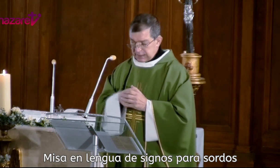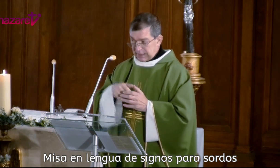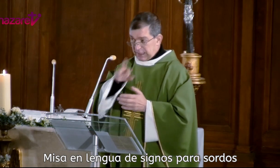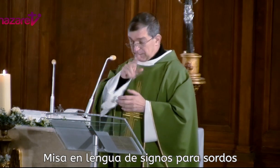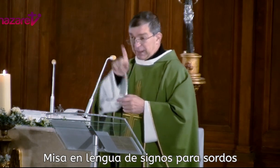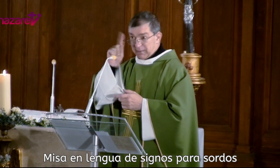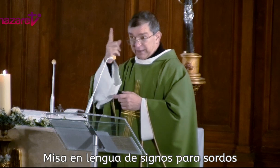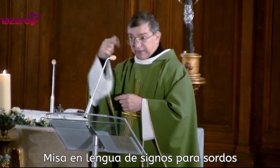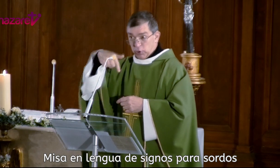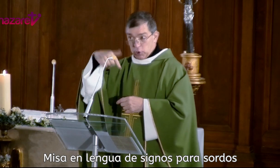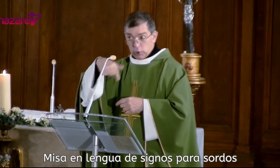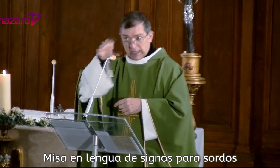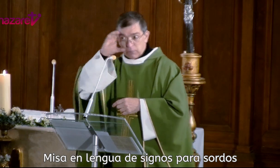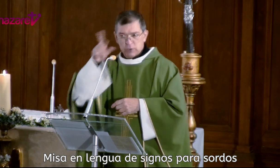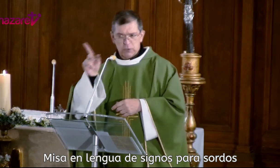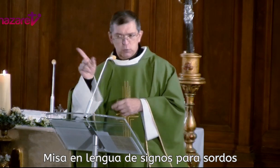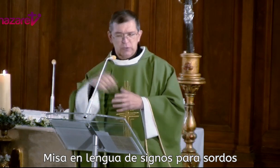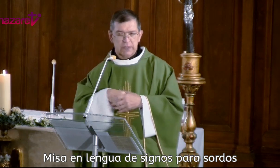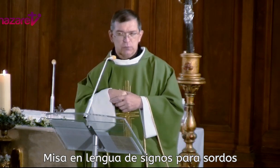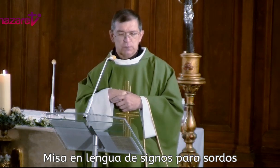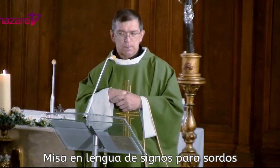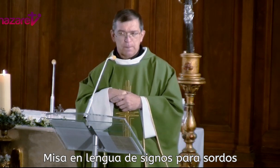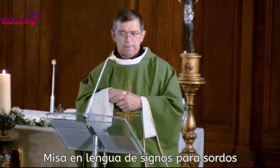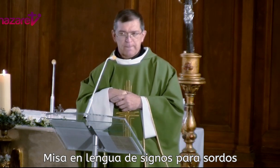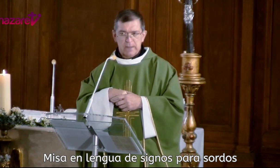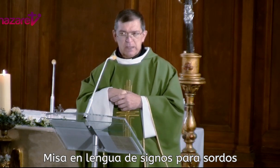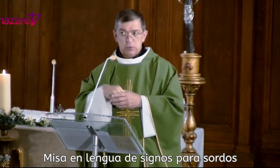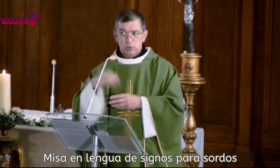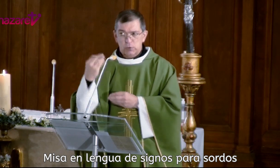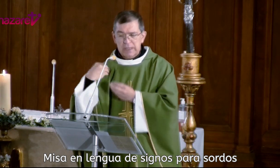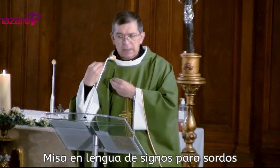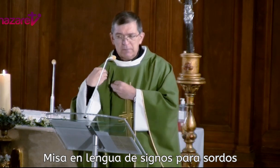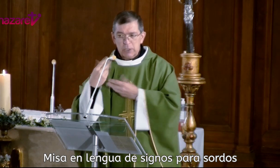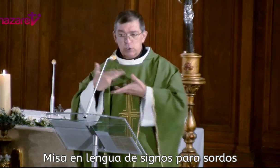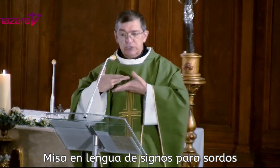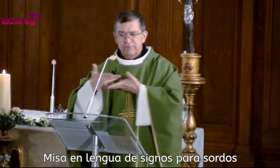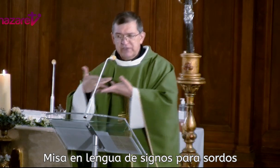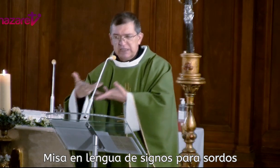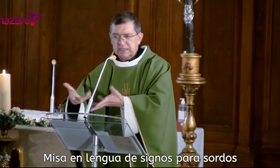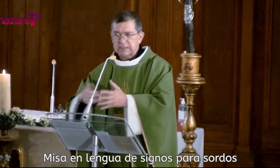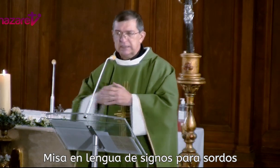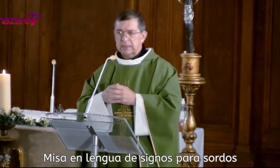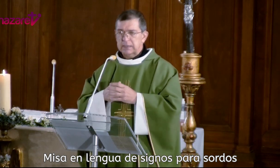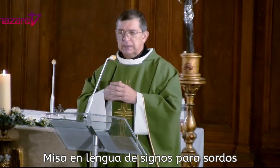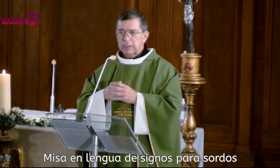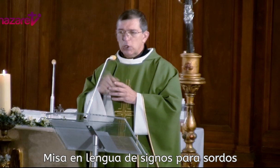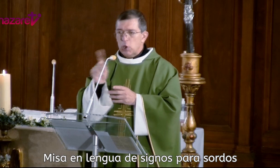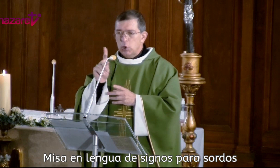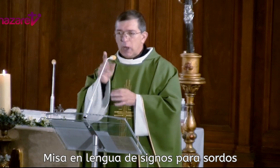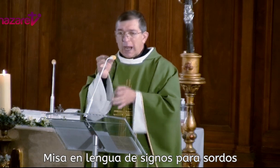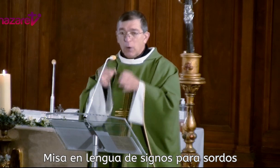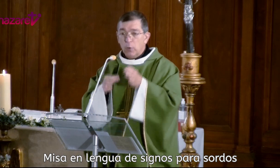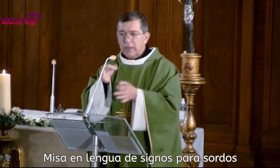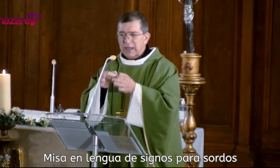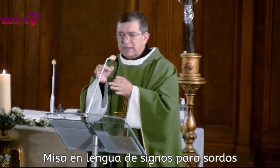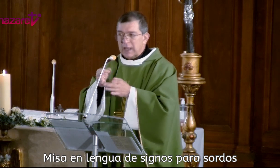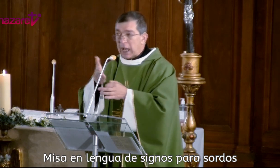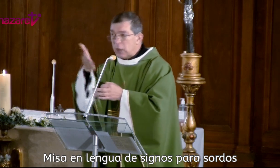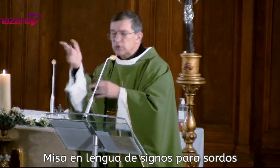La palabra de Dios que hoy que hemos escuchado nos llama y nos invita no a juzgar a los